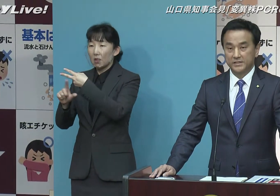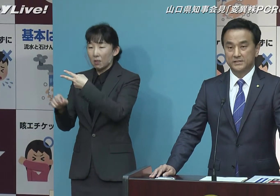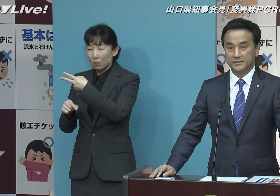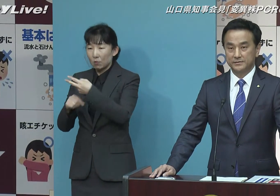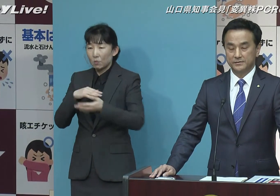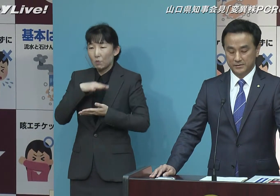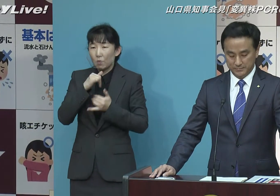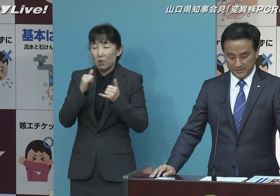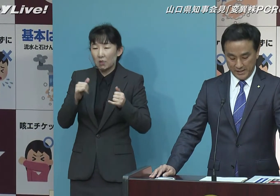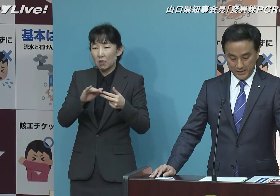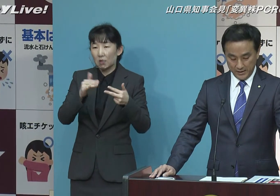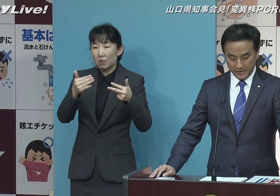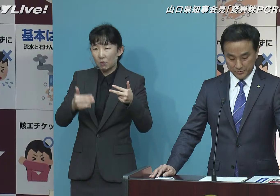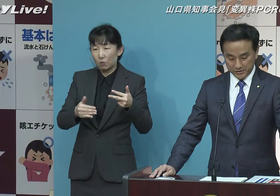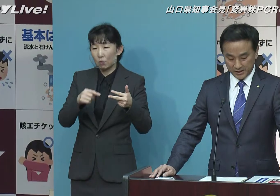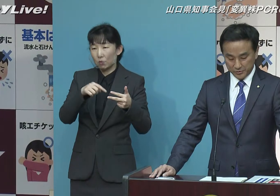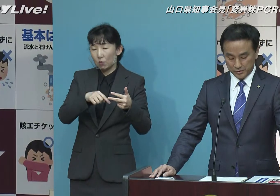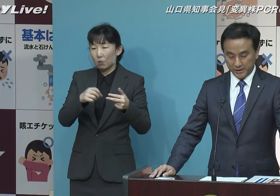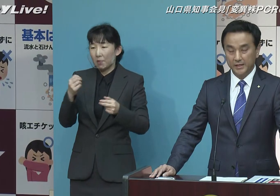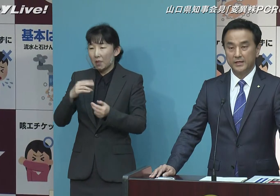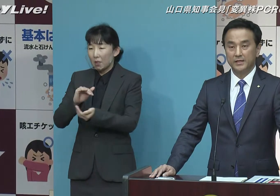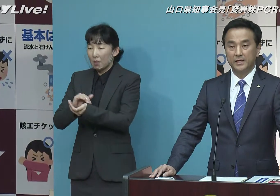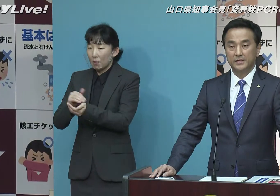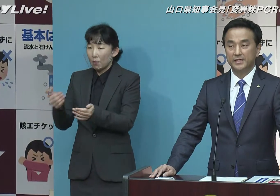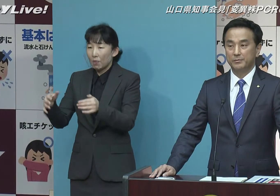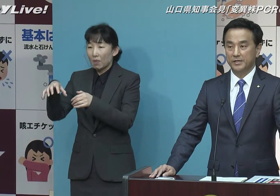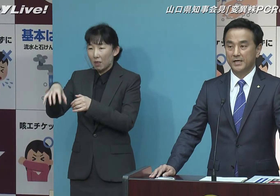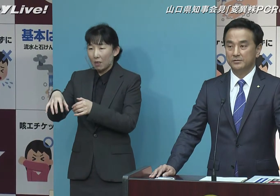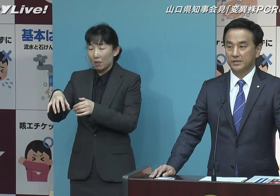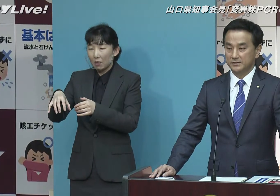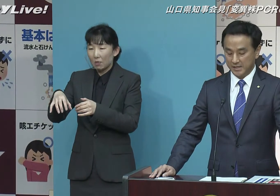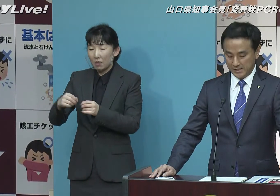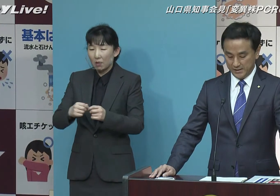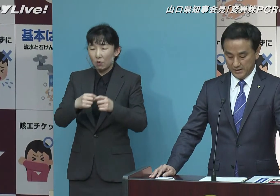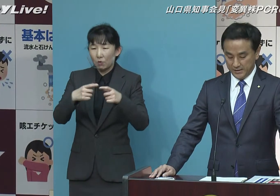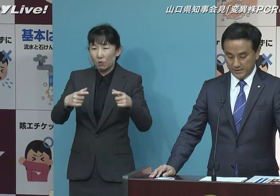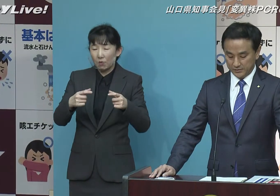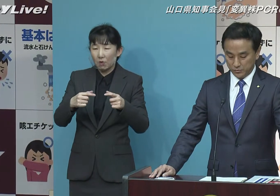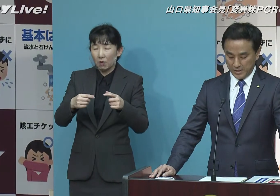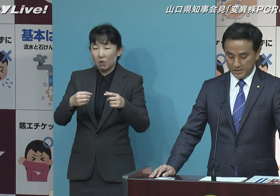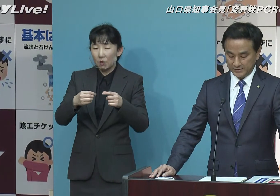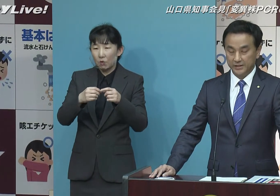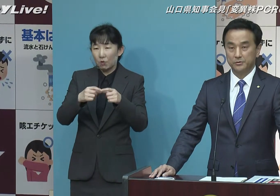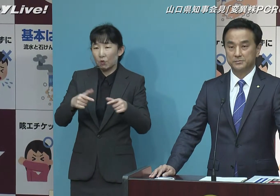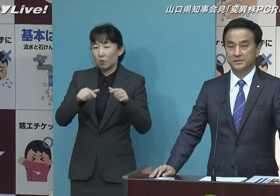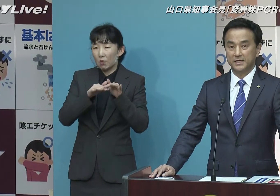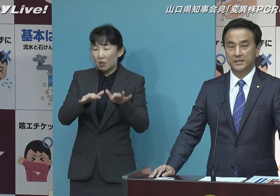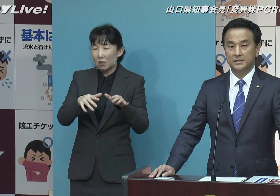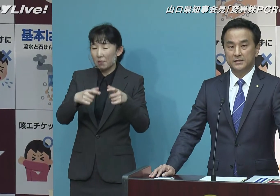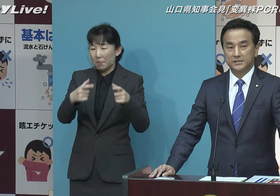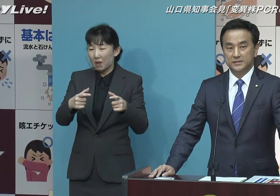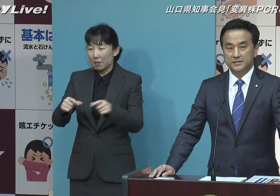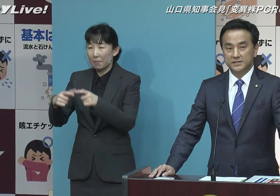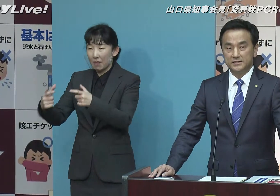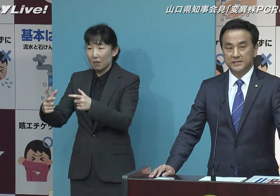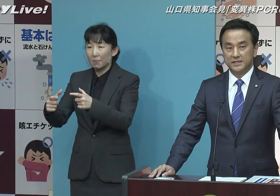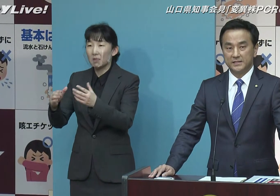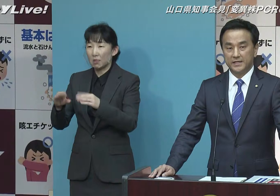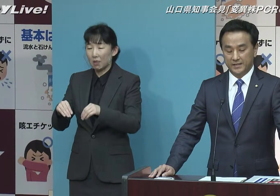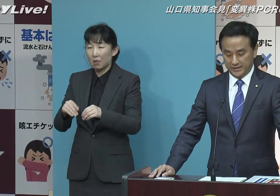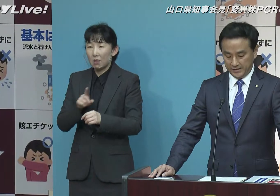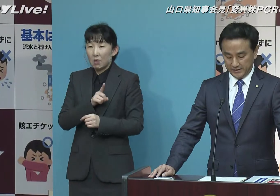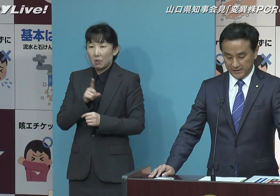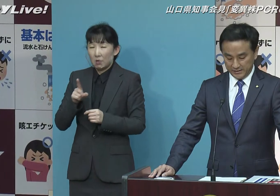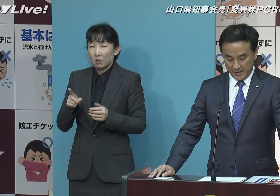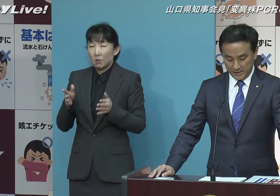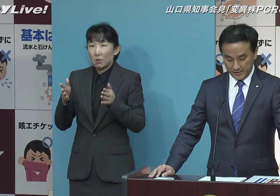高齢者施設、また医療機関において大規模なクラスター等が発生をしました。1日あたり